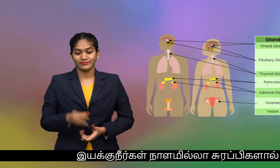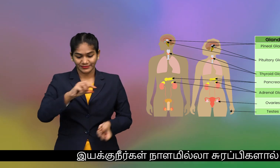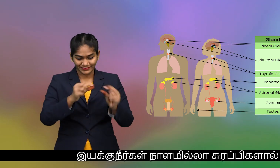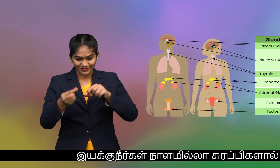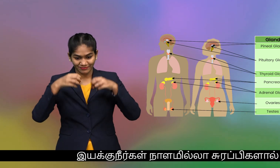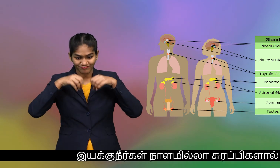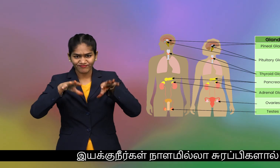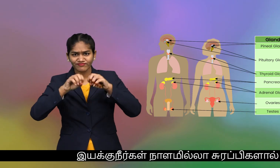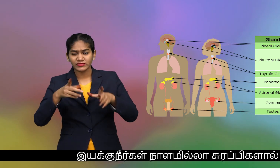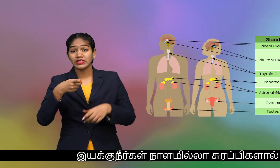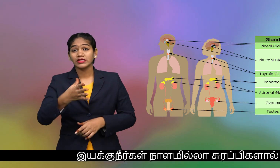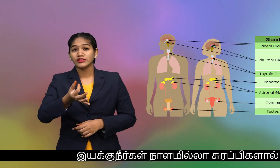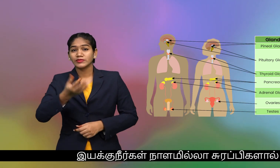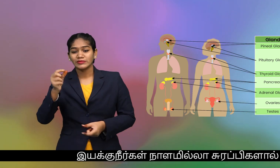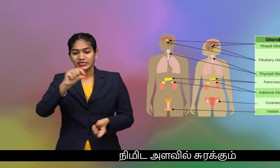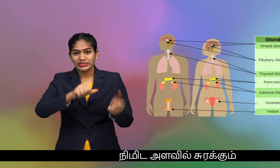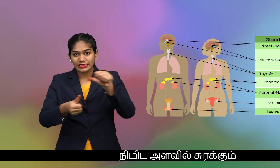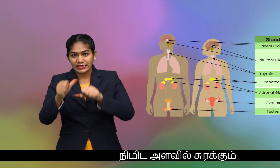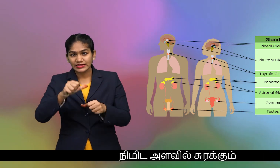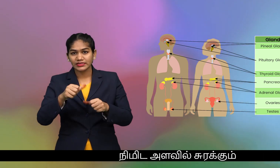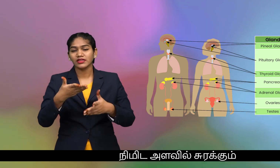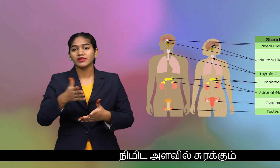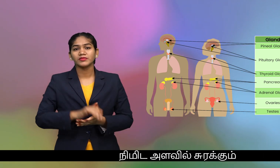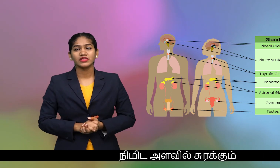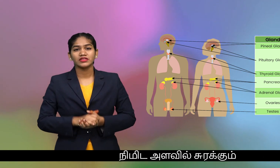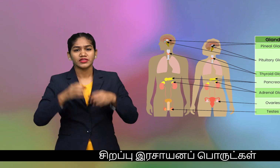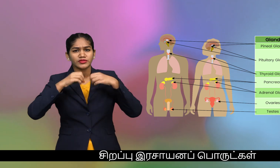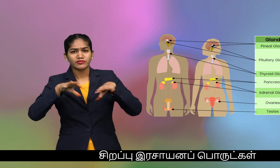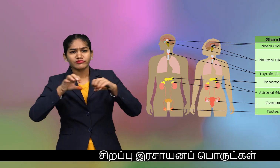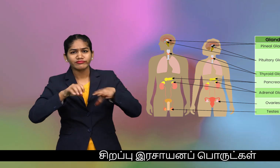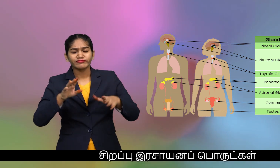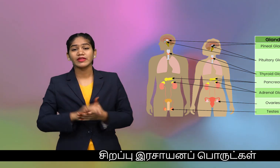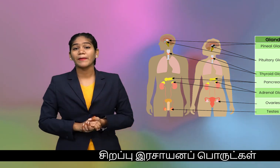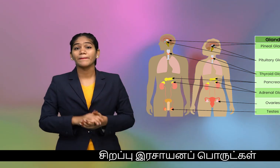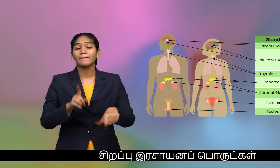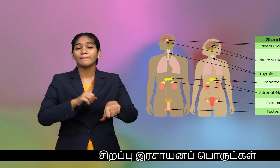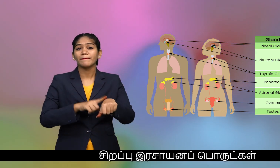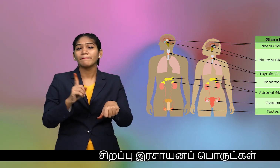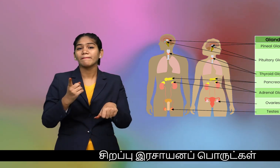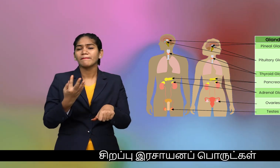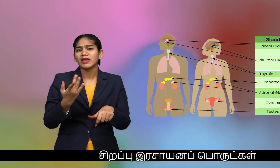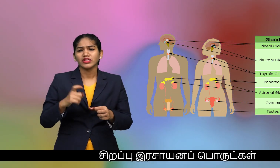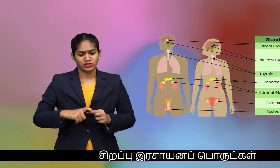இயக்குநீர்கள் நாளமில்லா சுரப்பிகளால் நிமிட அளவில் சுரக்கும் சிறப்பு ரசாயன பொருட்கள்.